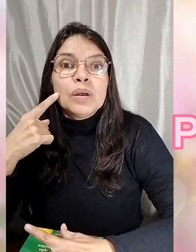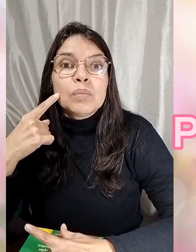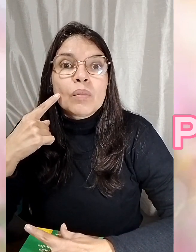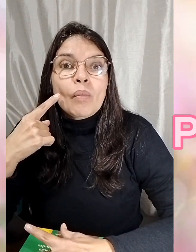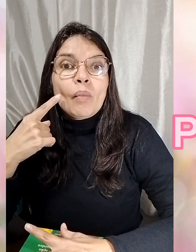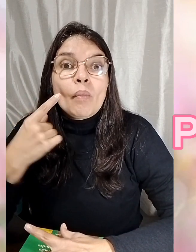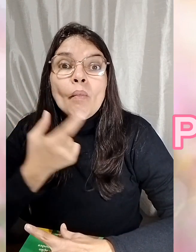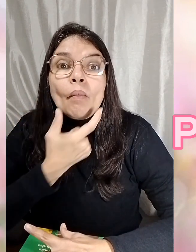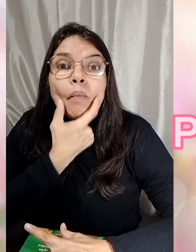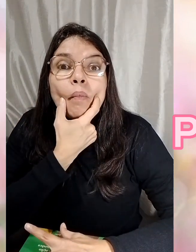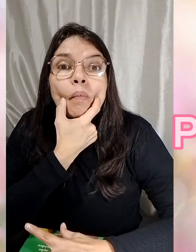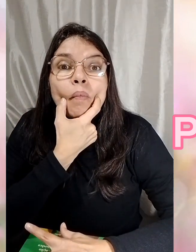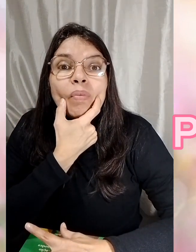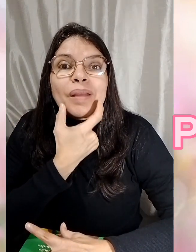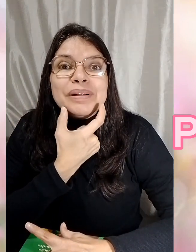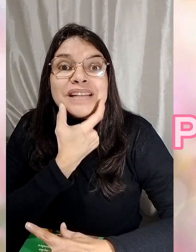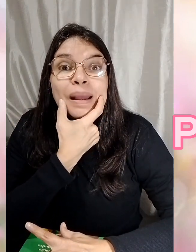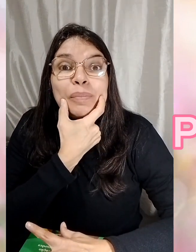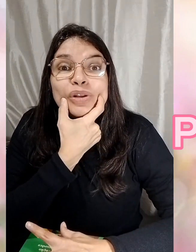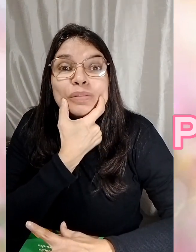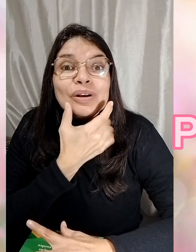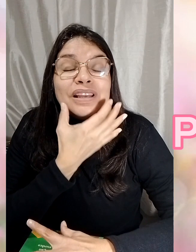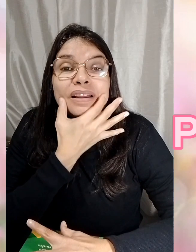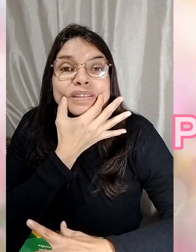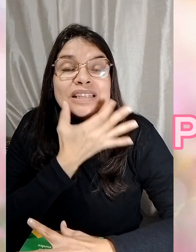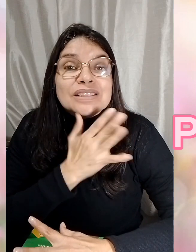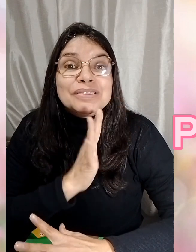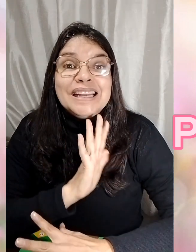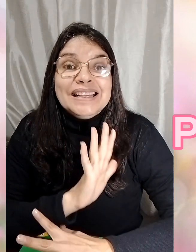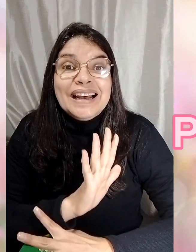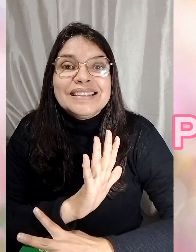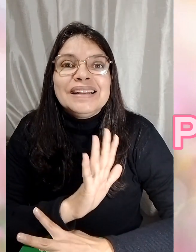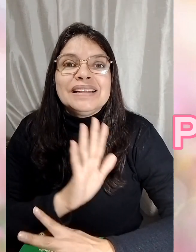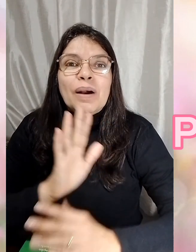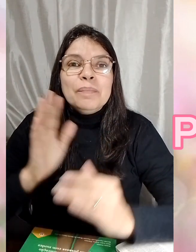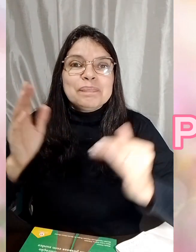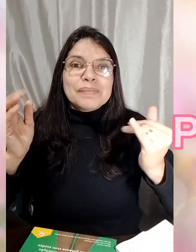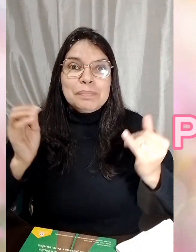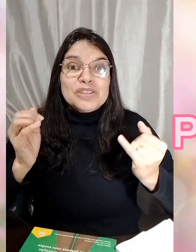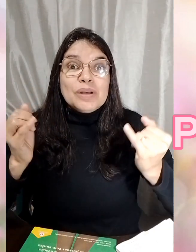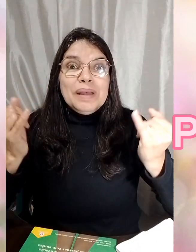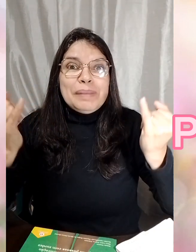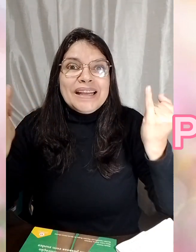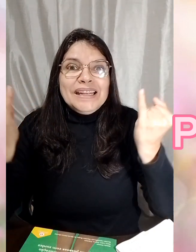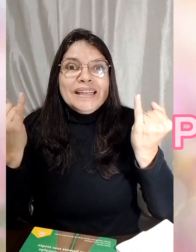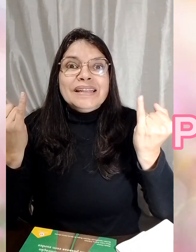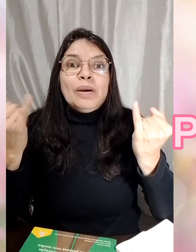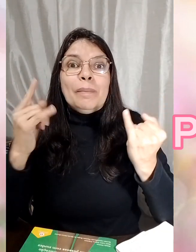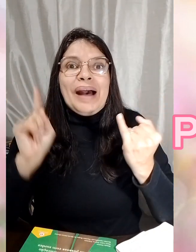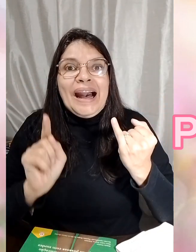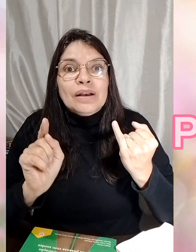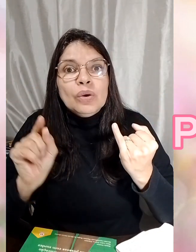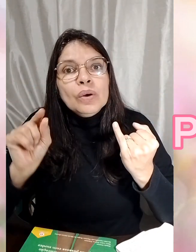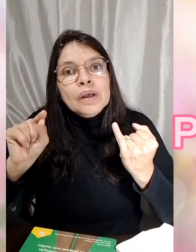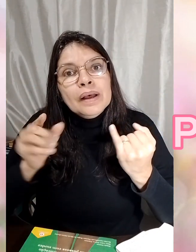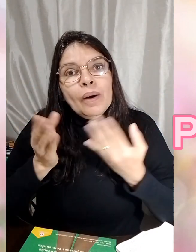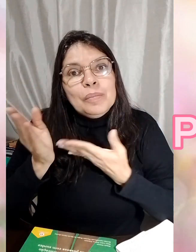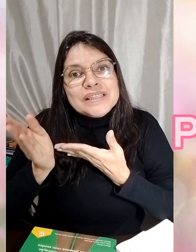pouco. Quer dizer que é muito pouquinho, ou seja, não tem nada. Então, pessoa bem magrinha, então